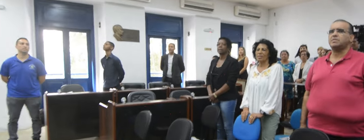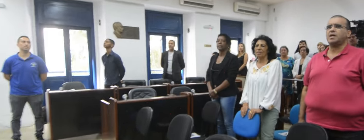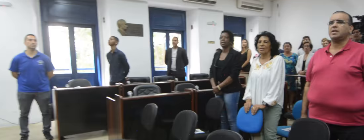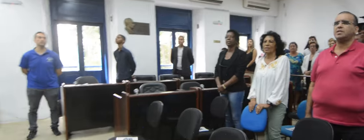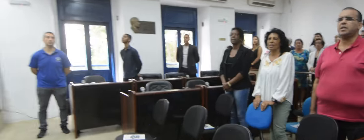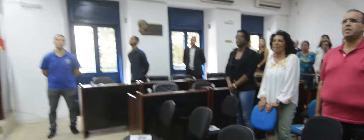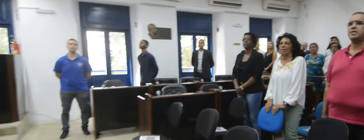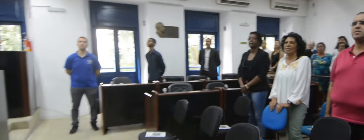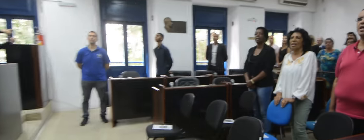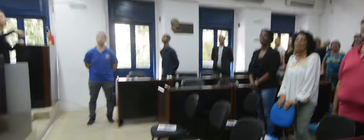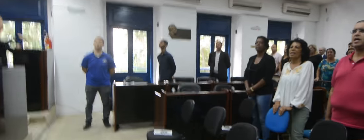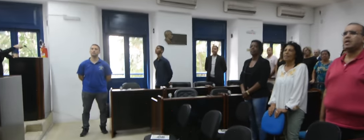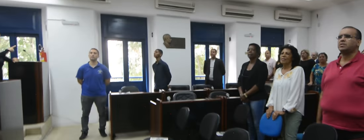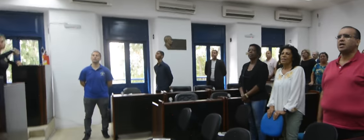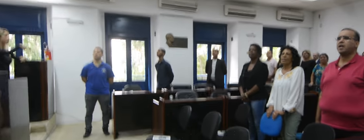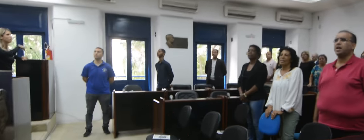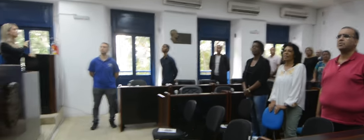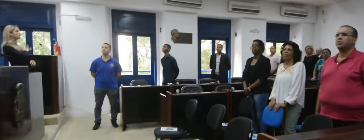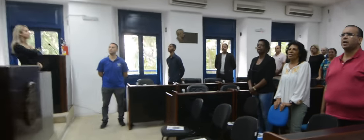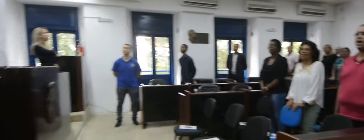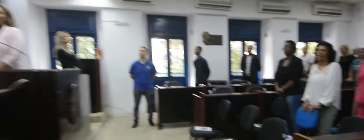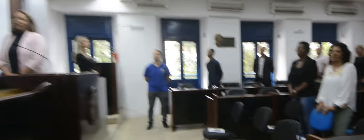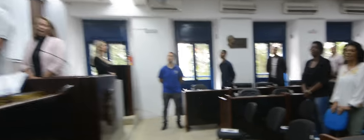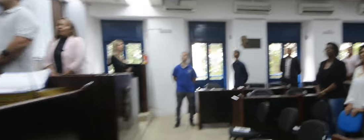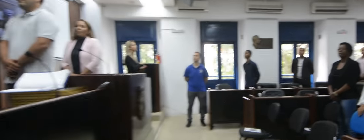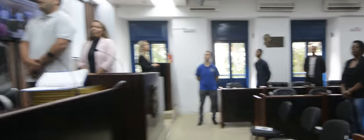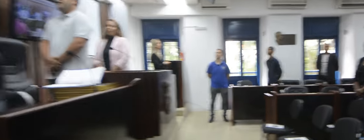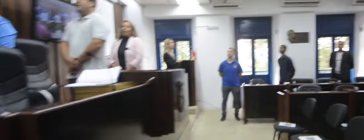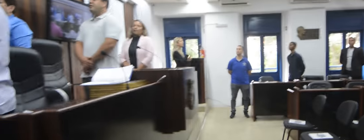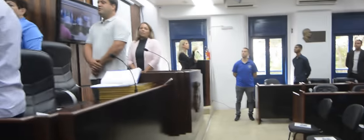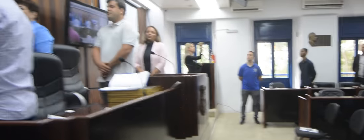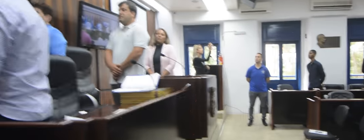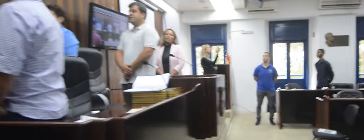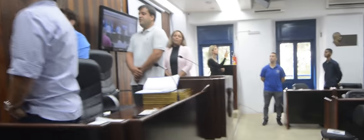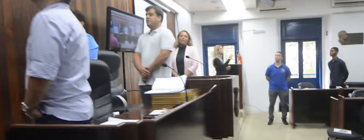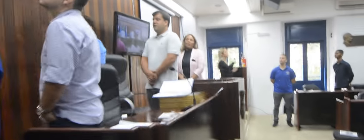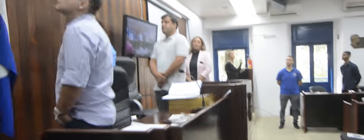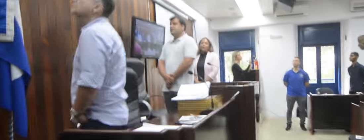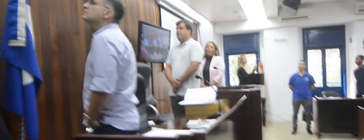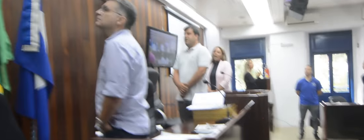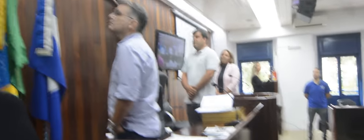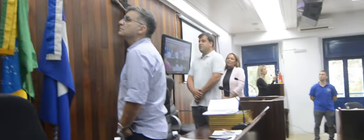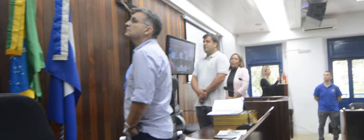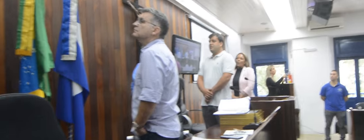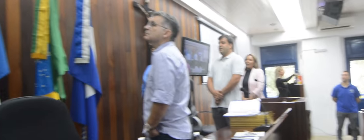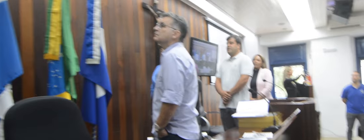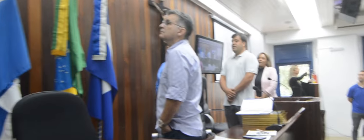Thank you.